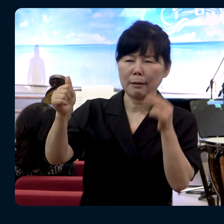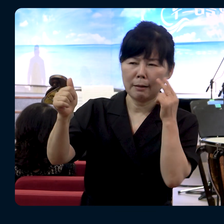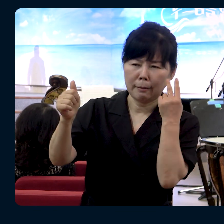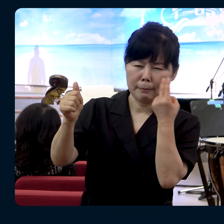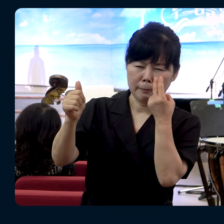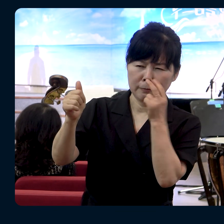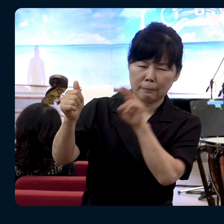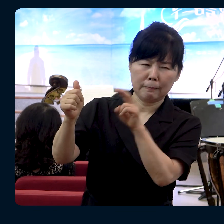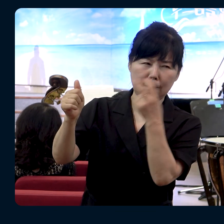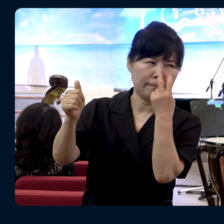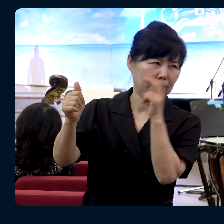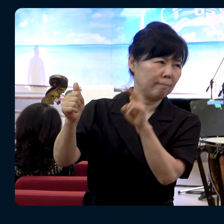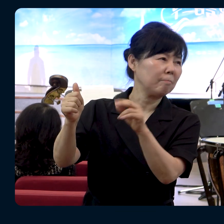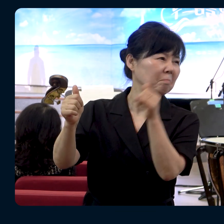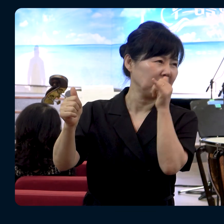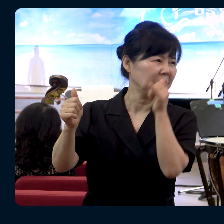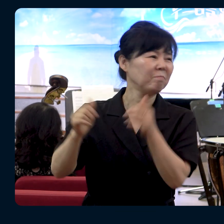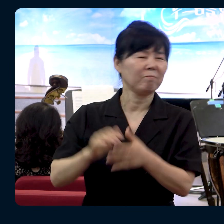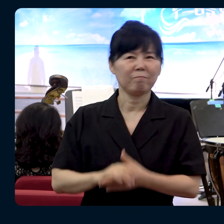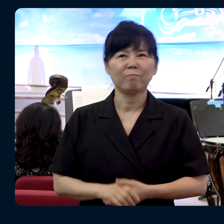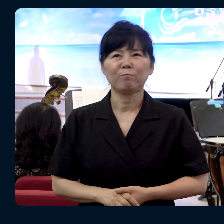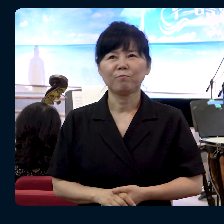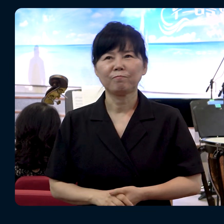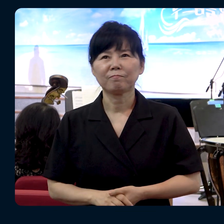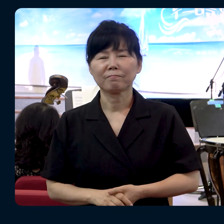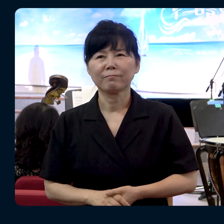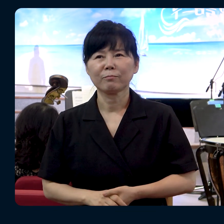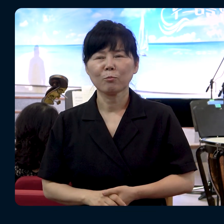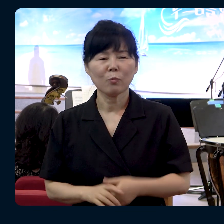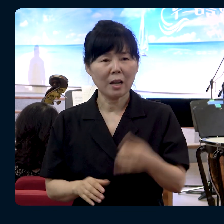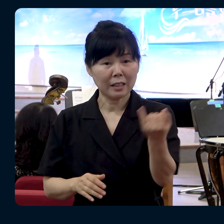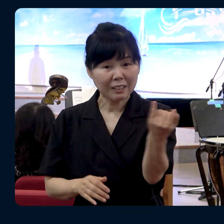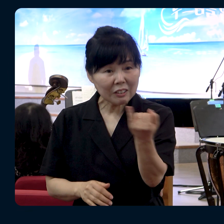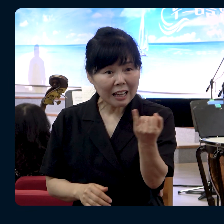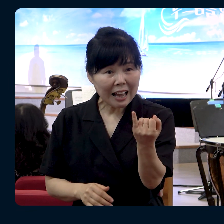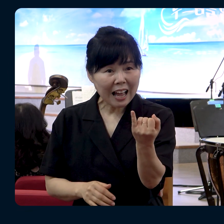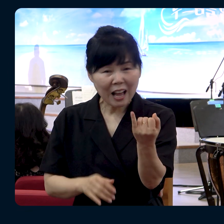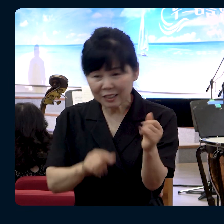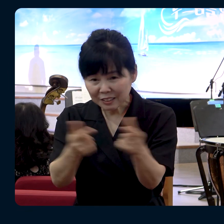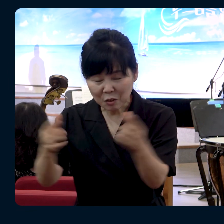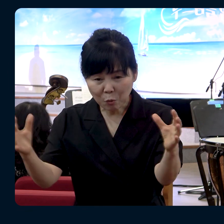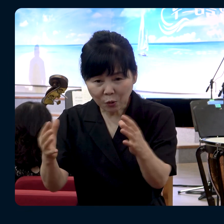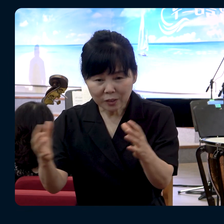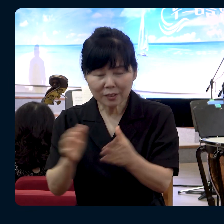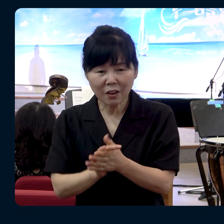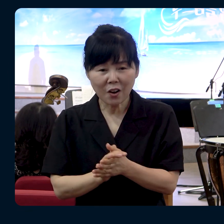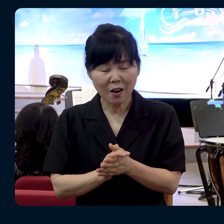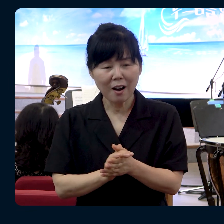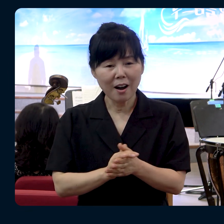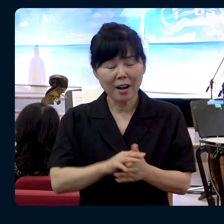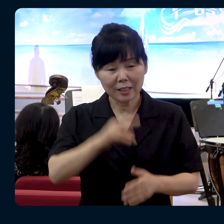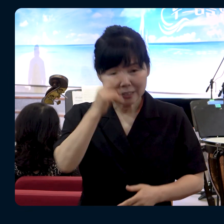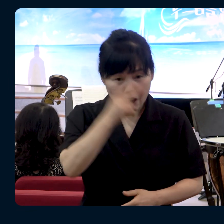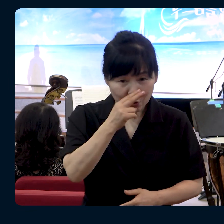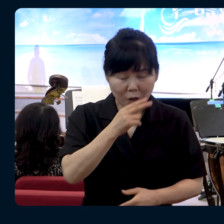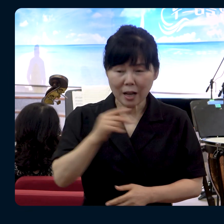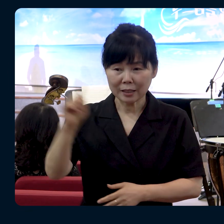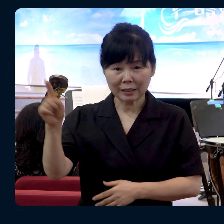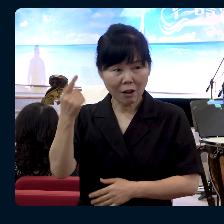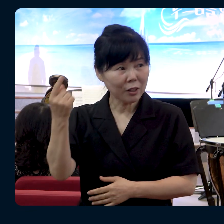다윗을 주목하였더라. 아멘. 지금 여인들이 전쟁에서 승리하고 돌아온 사울과